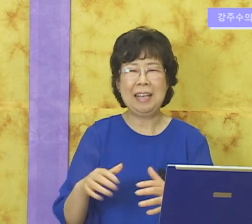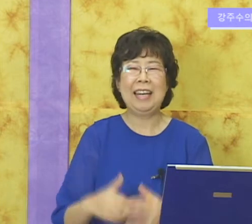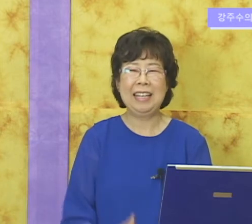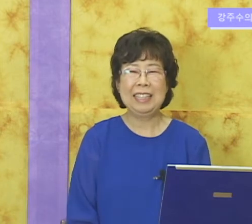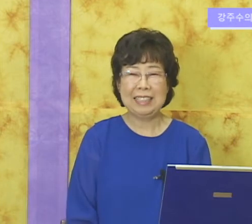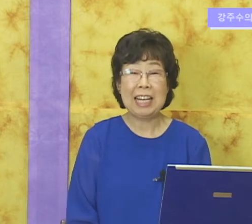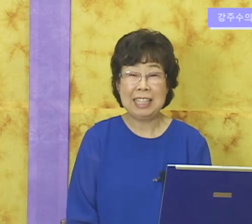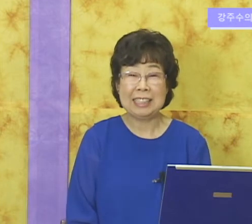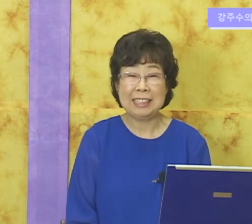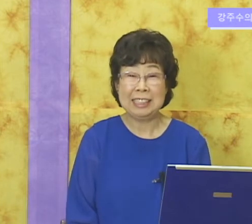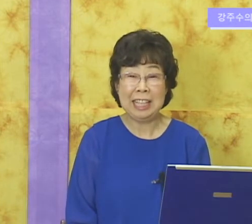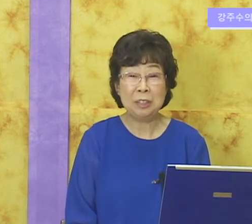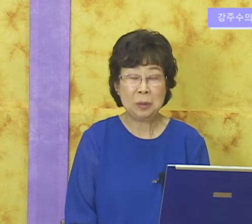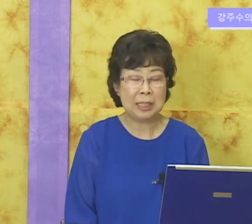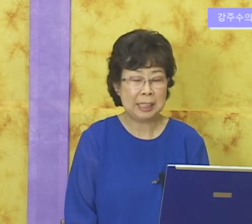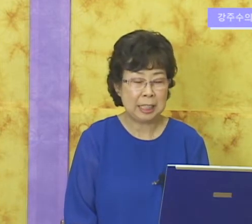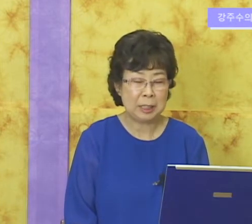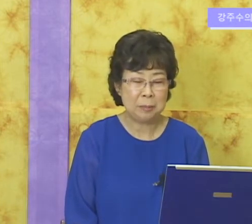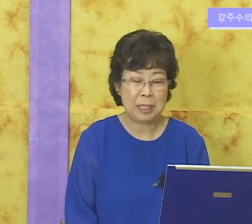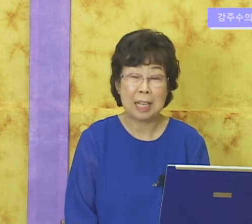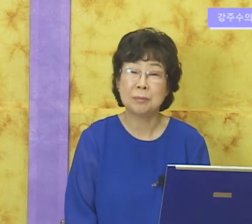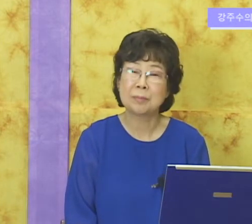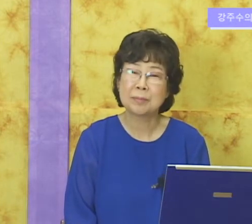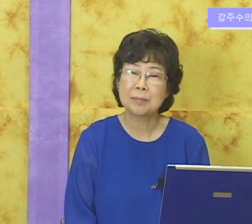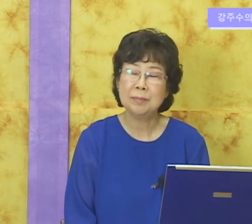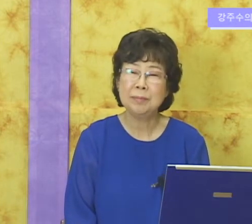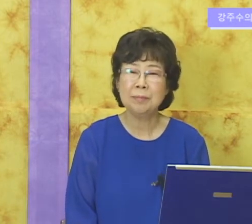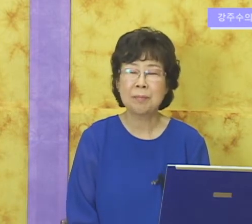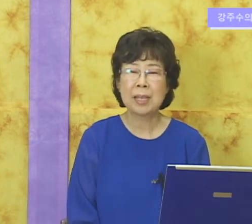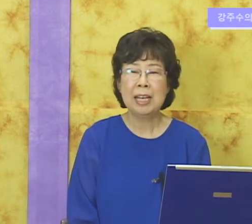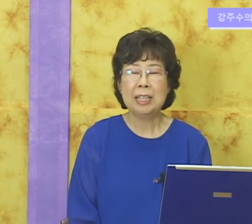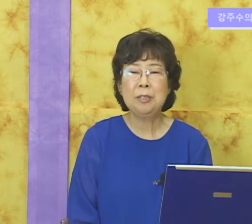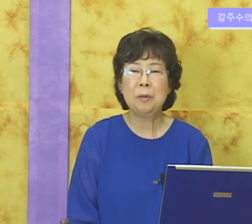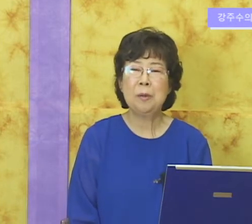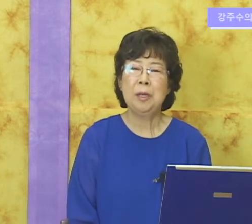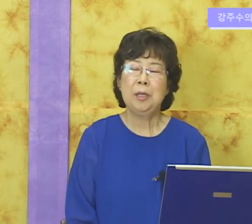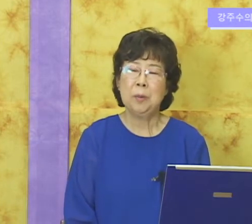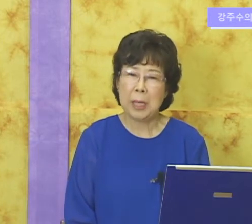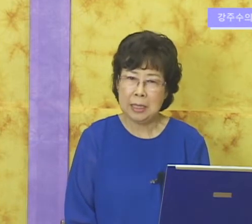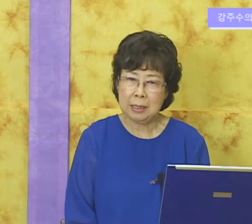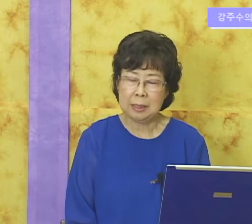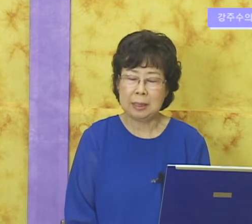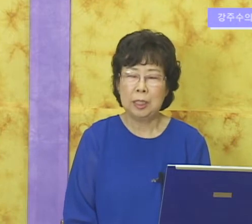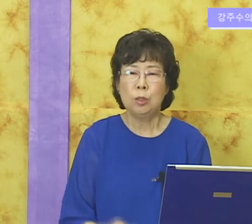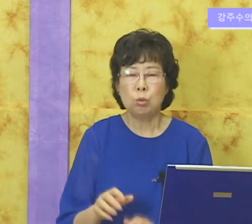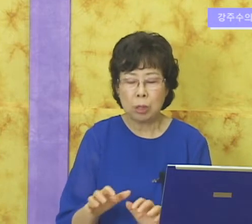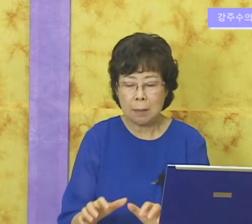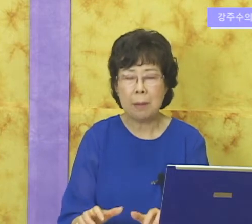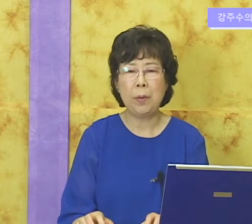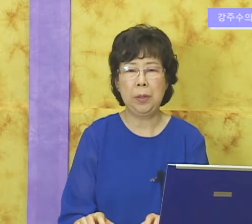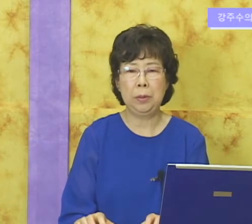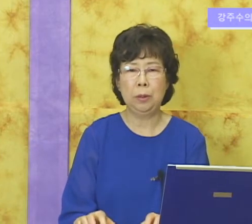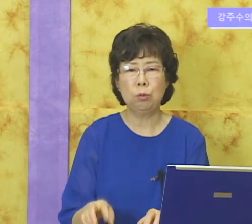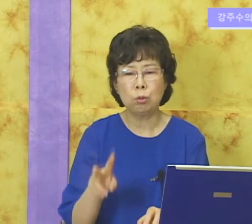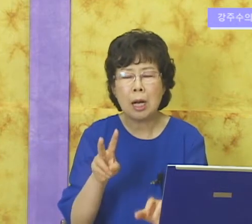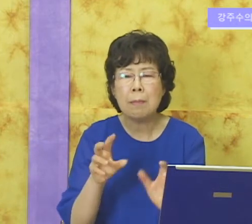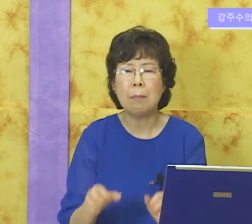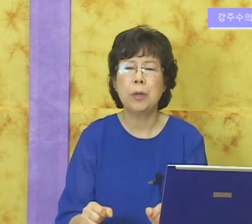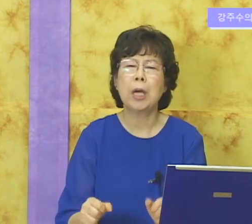이렇게 다니는 그런 행동 특성이 있습니다. 그리고 농아인들은 두 사람만 모여도